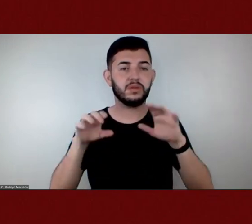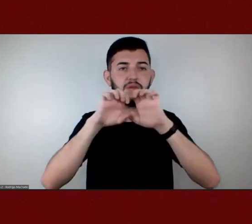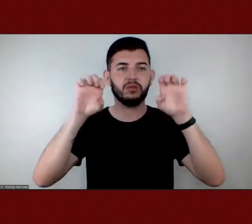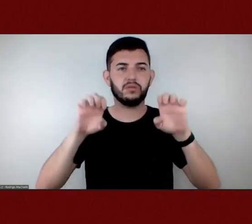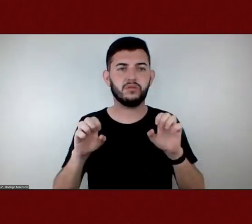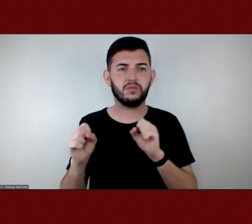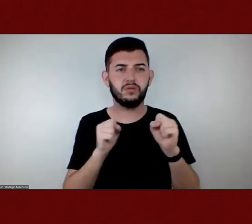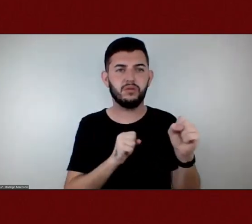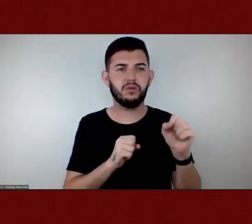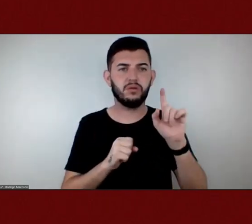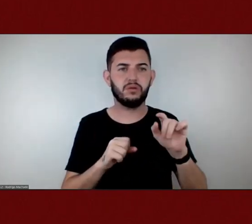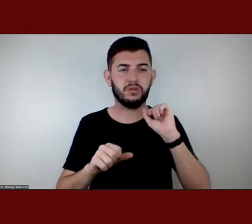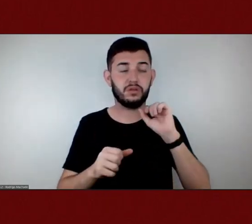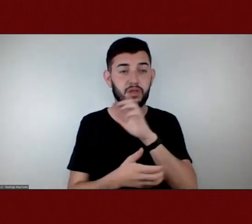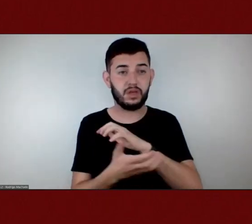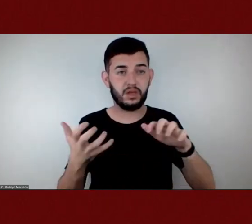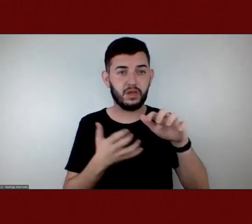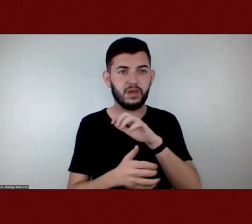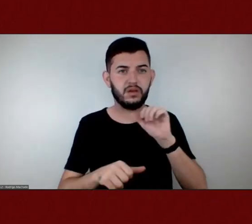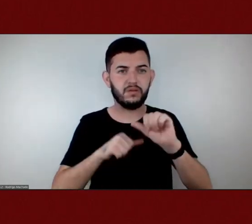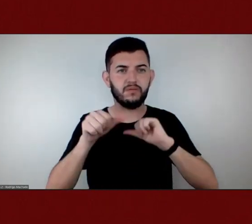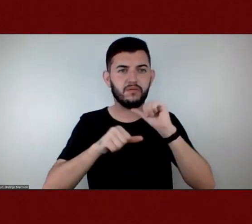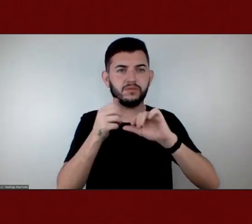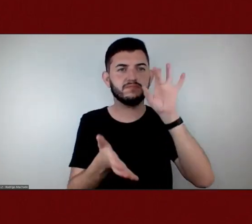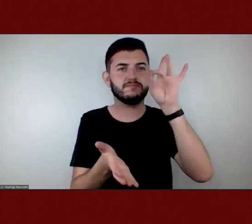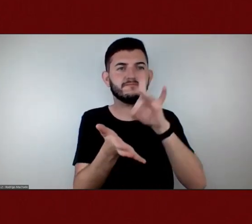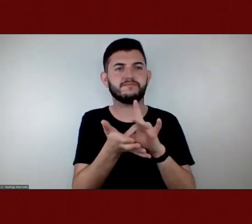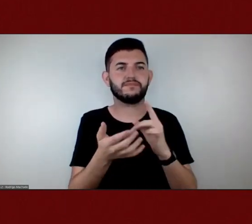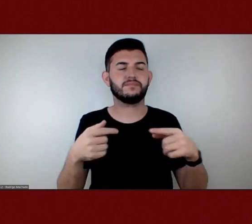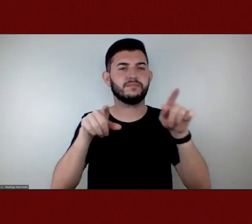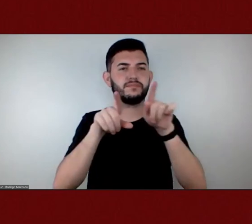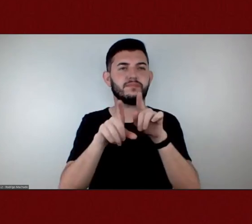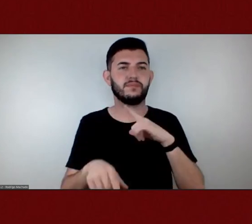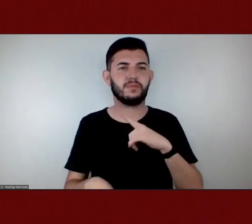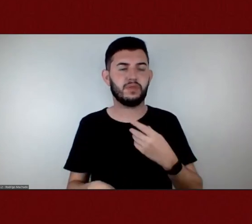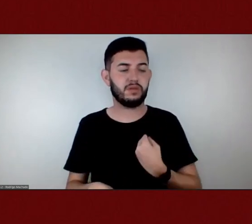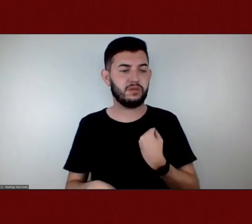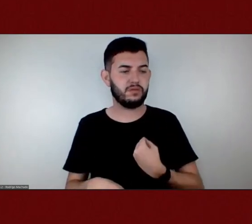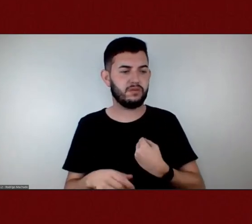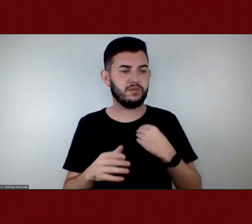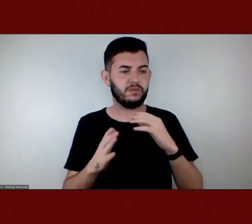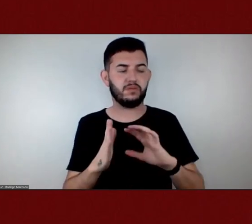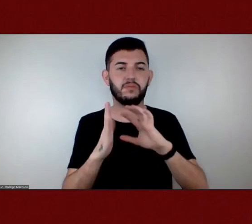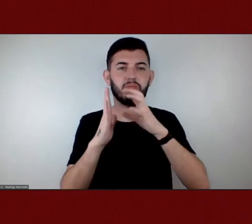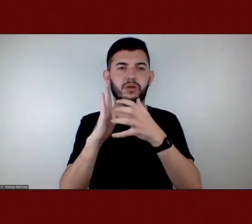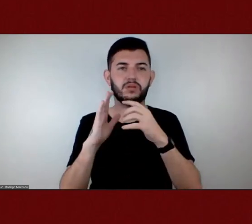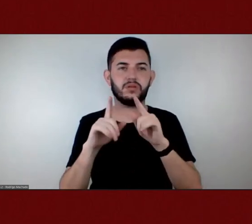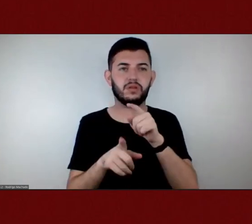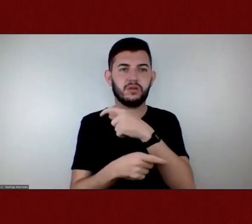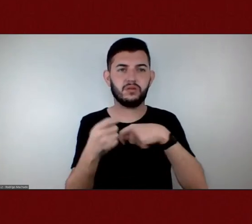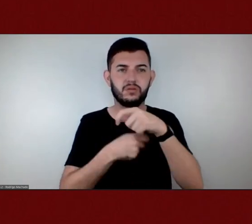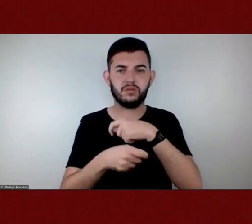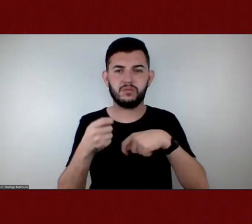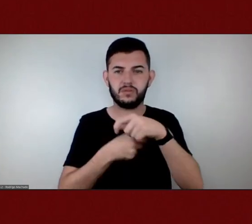revolução original: o partido-estado, a economia estatal, a repressão